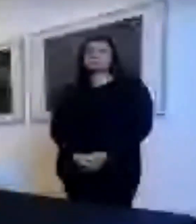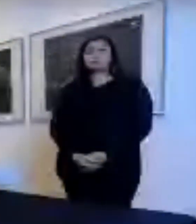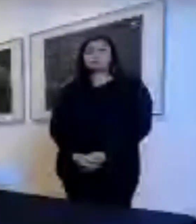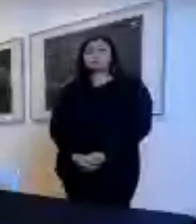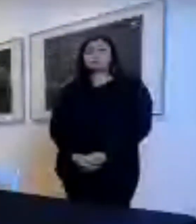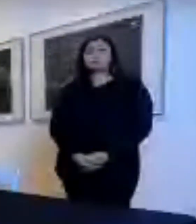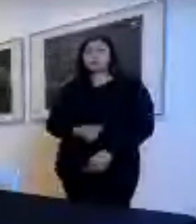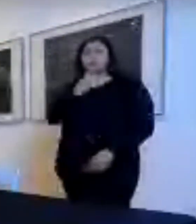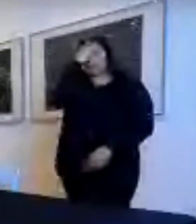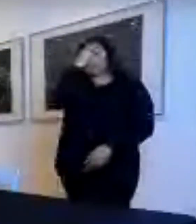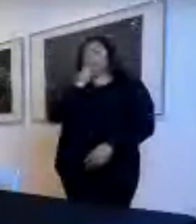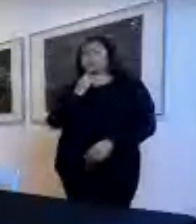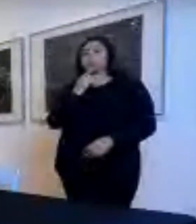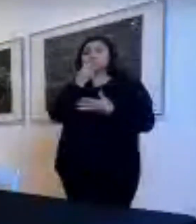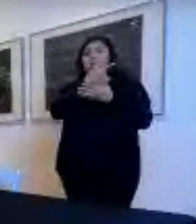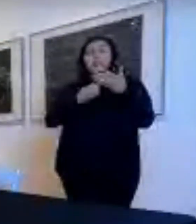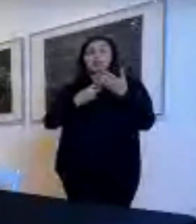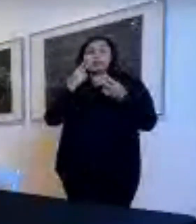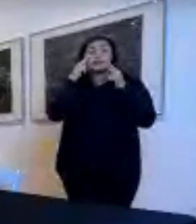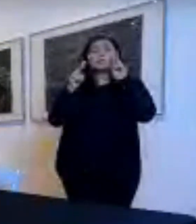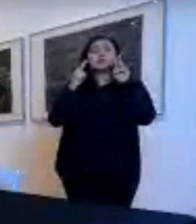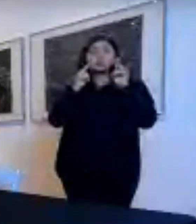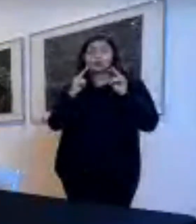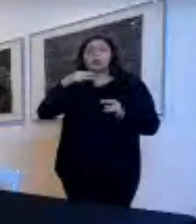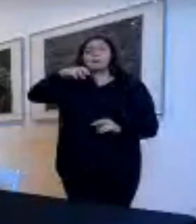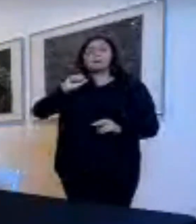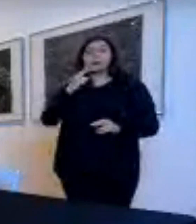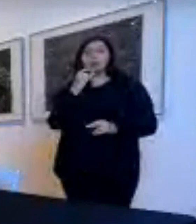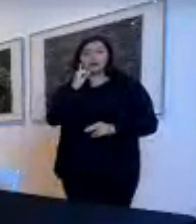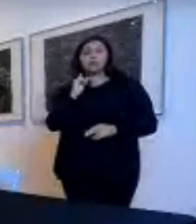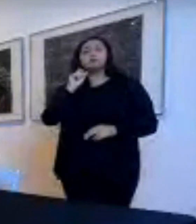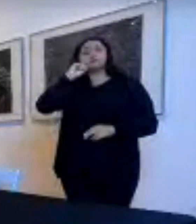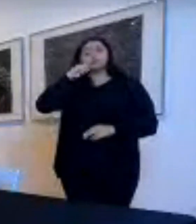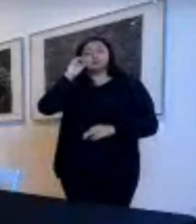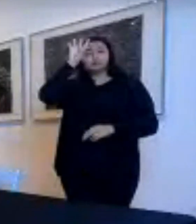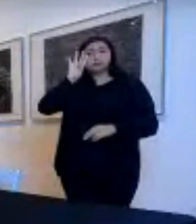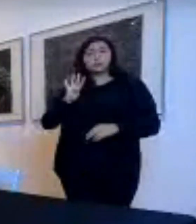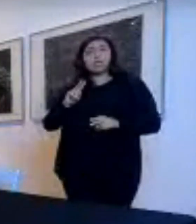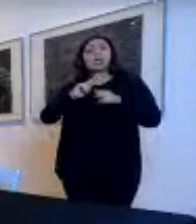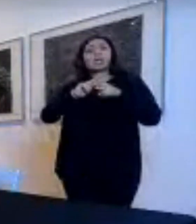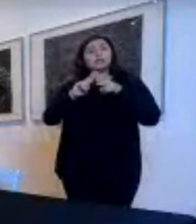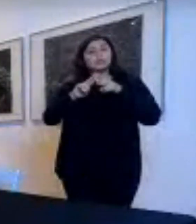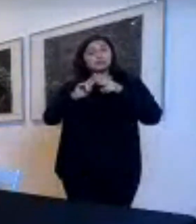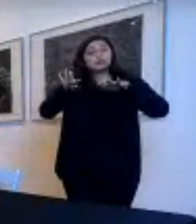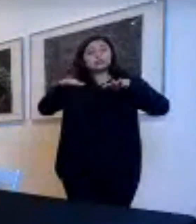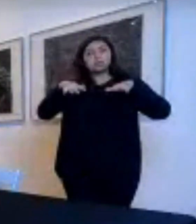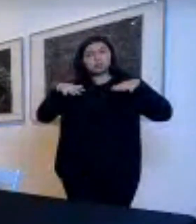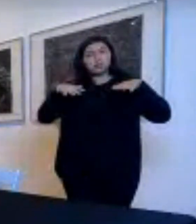El Museo Audiovisual en Madrid ha venido realizando estos seminarios de principal ya. Pero